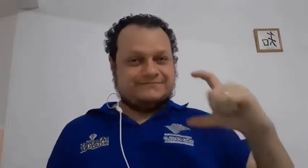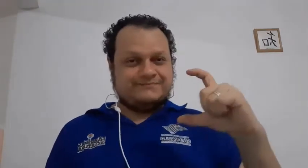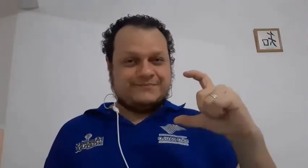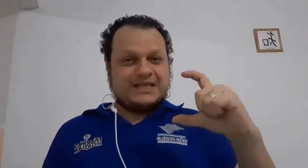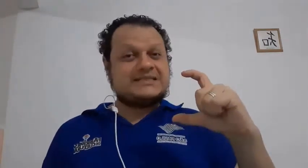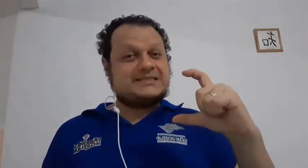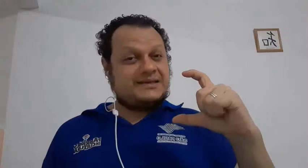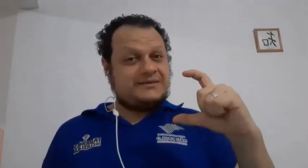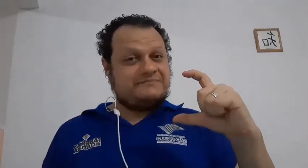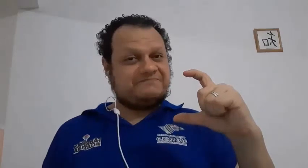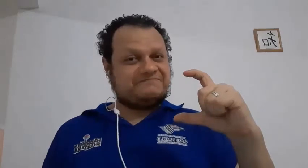C.